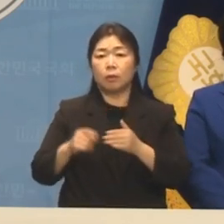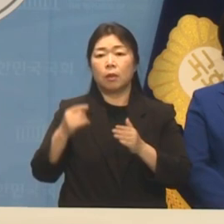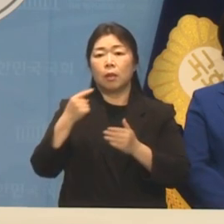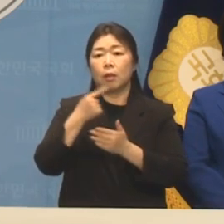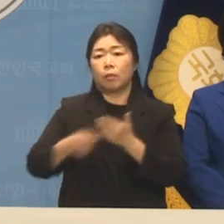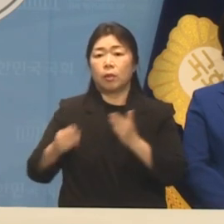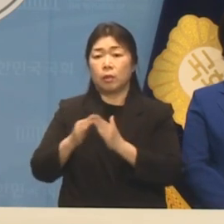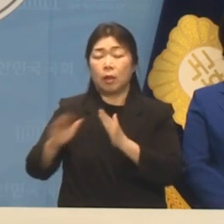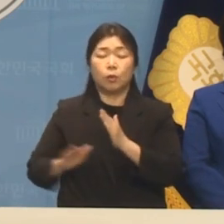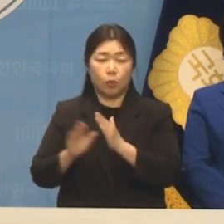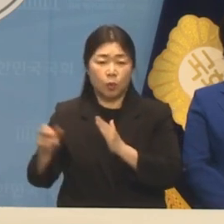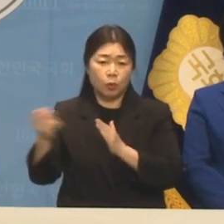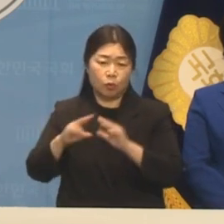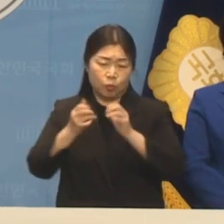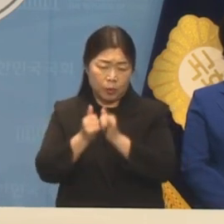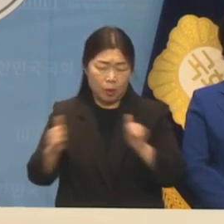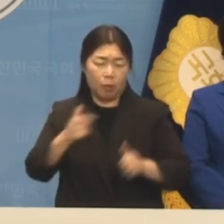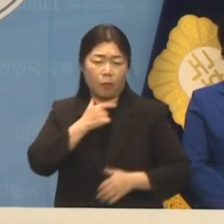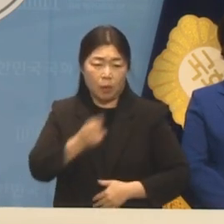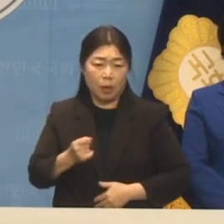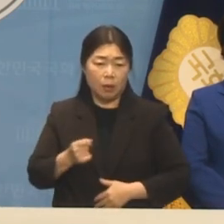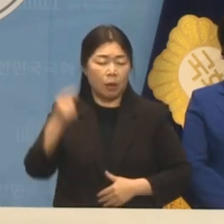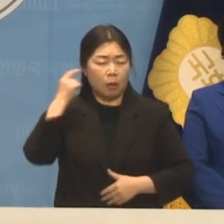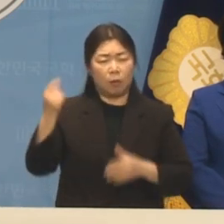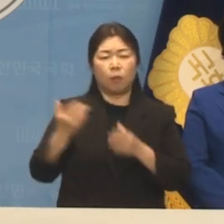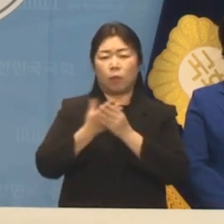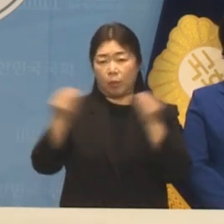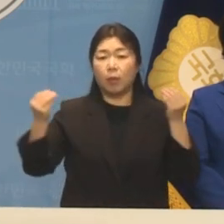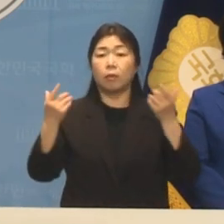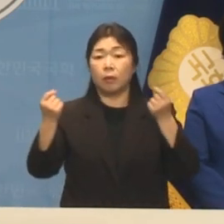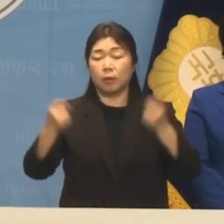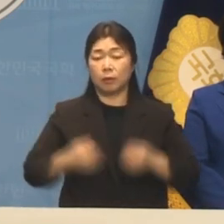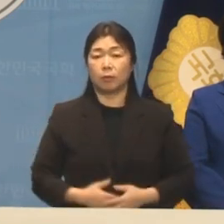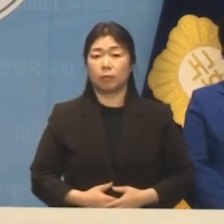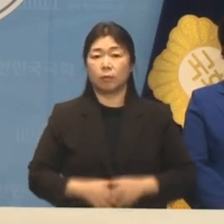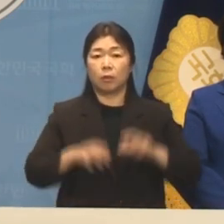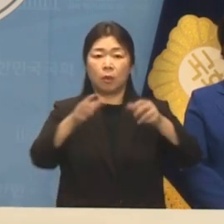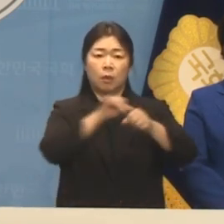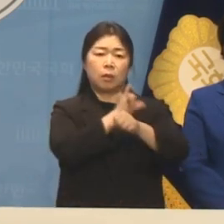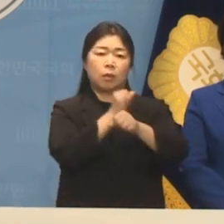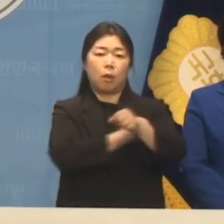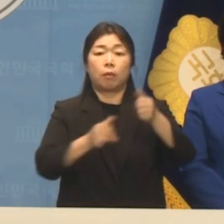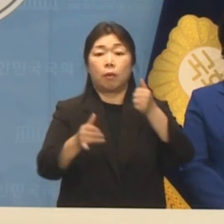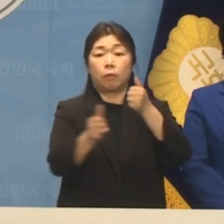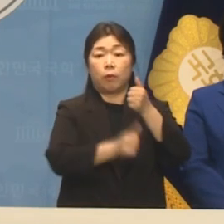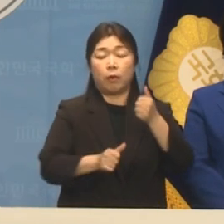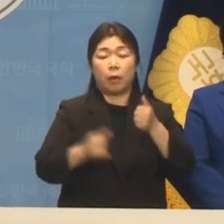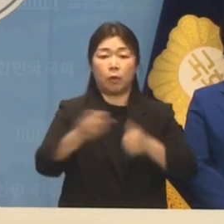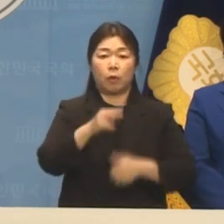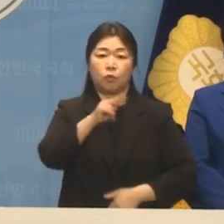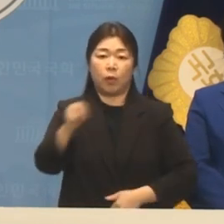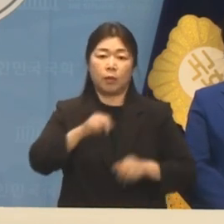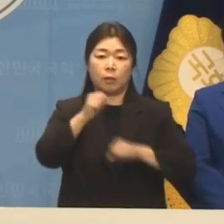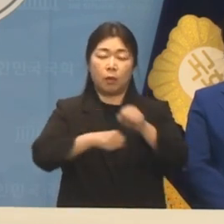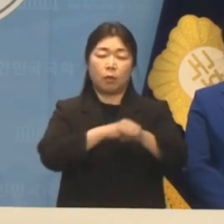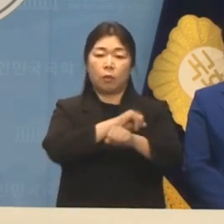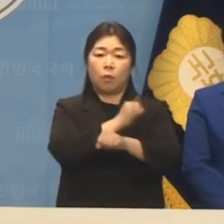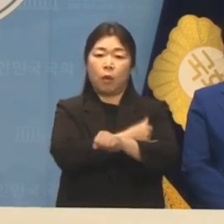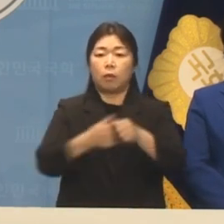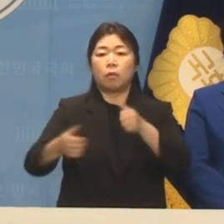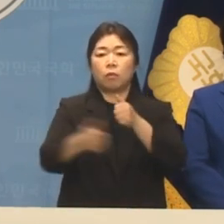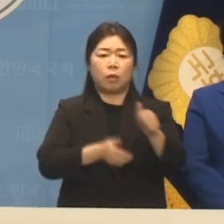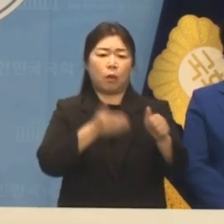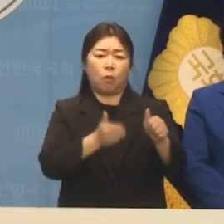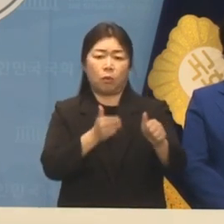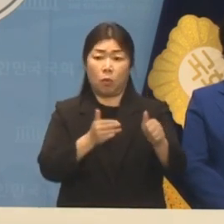유가족과 국민들의 간절한 바람을 외면하는 것이자 국가인권위원회와 UN 자유권위원회의